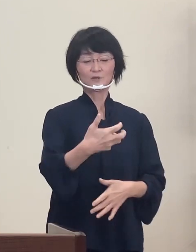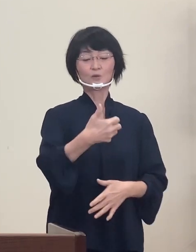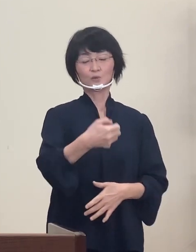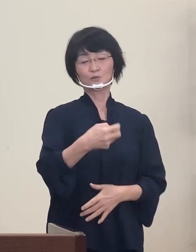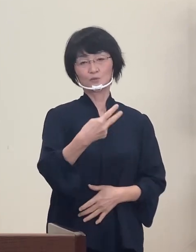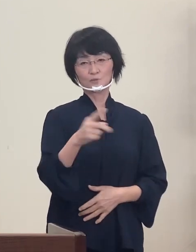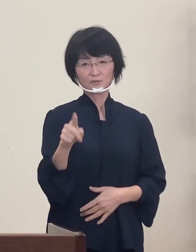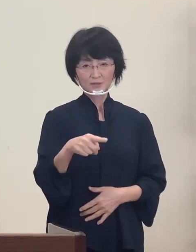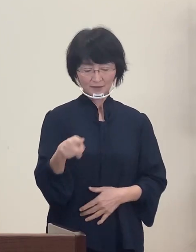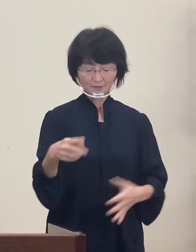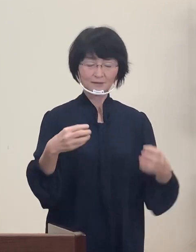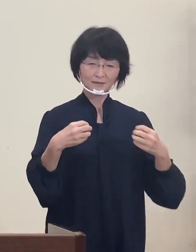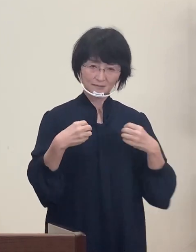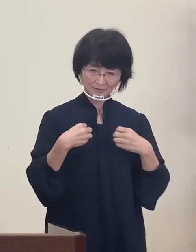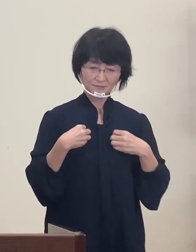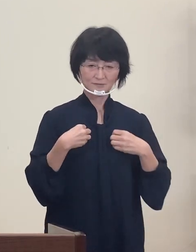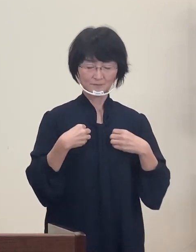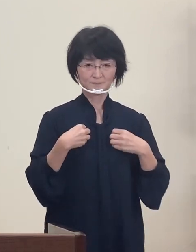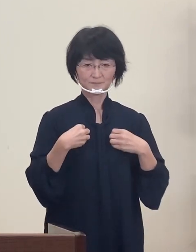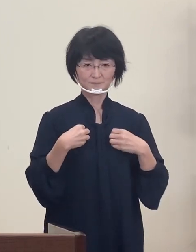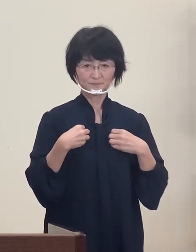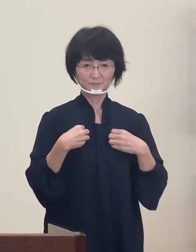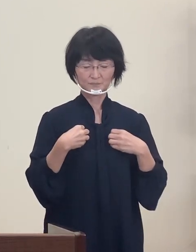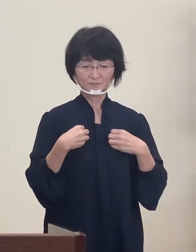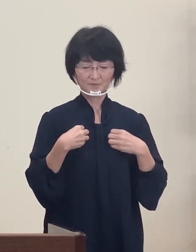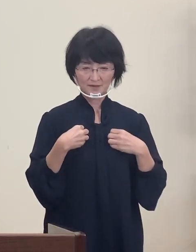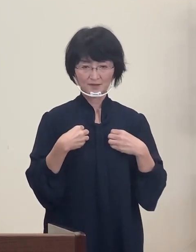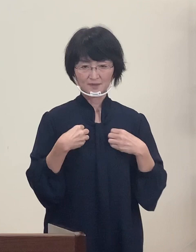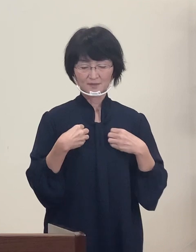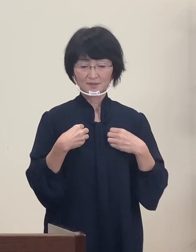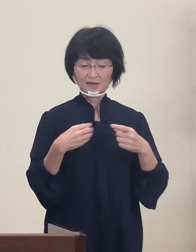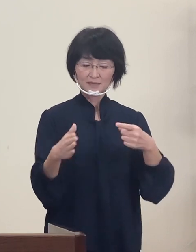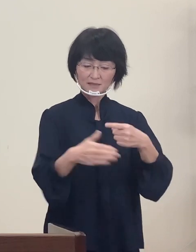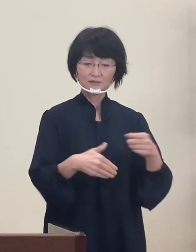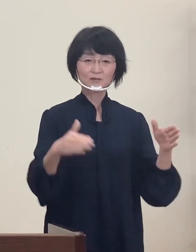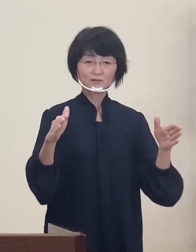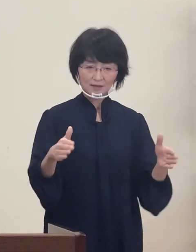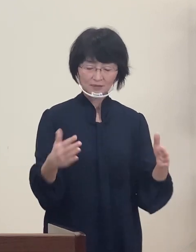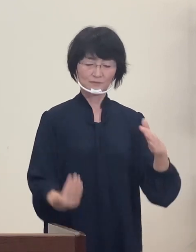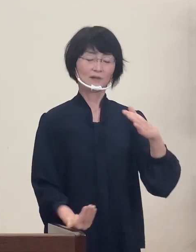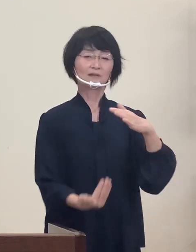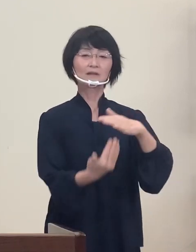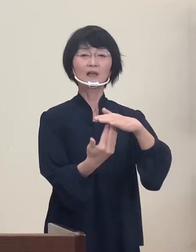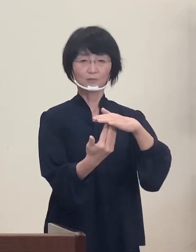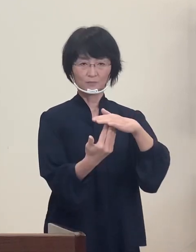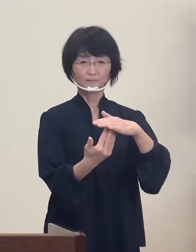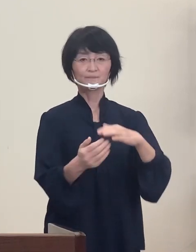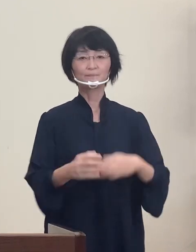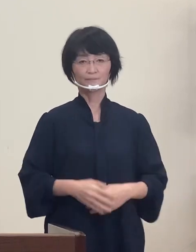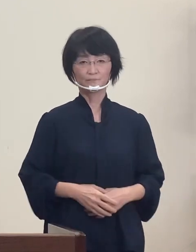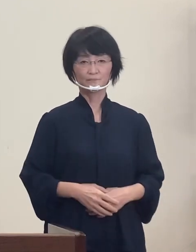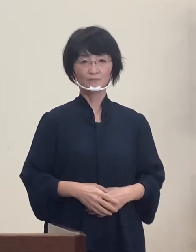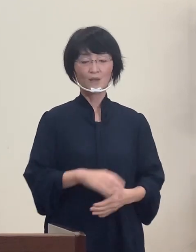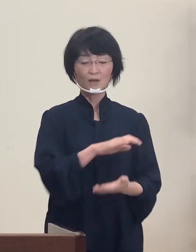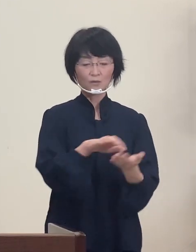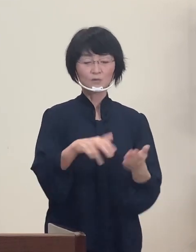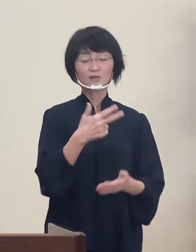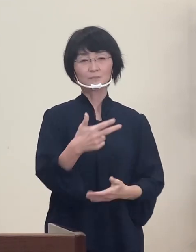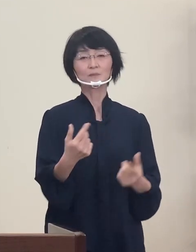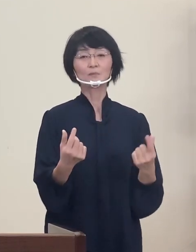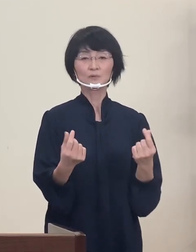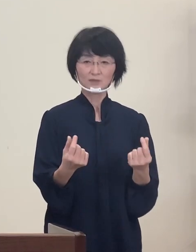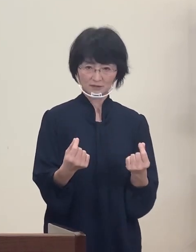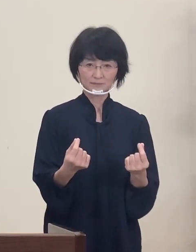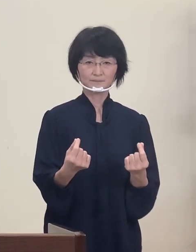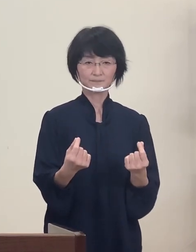852名の方に登っておりまして月別最多を更新示した本誌も例外ではござい